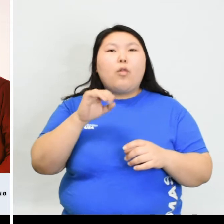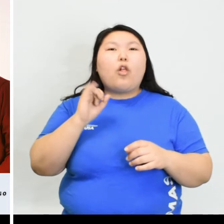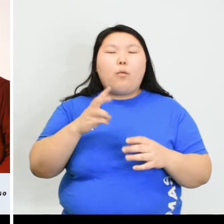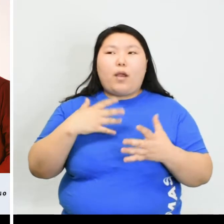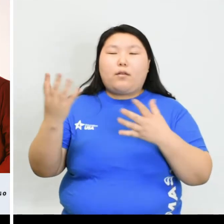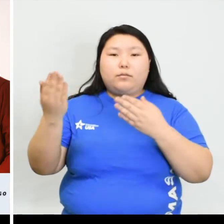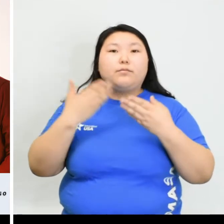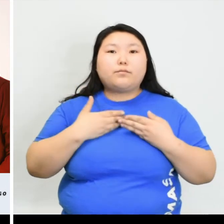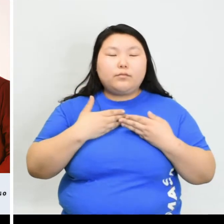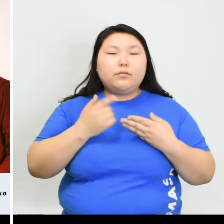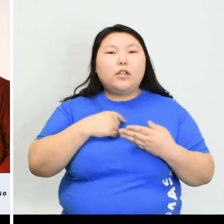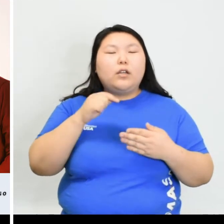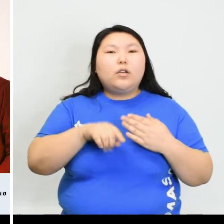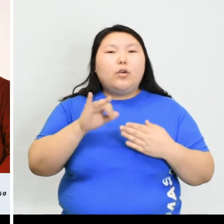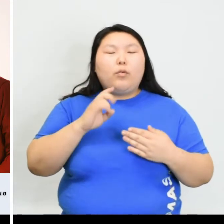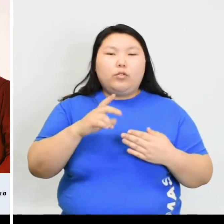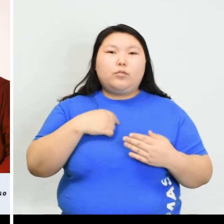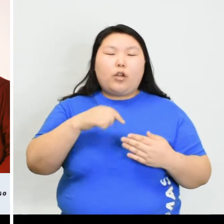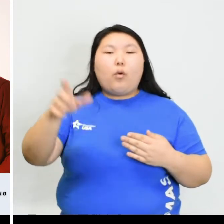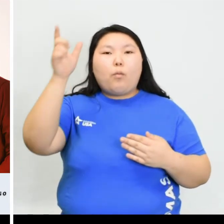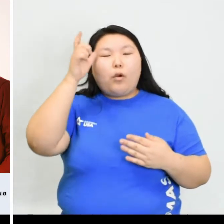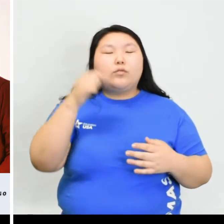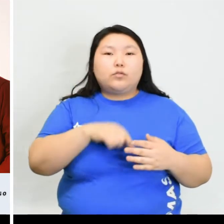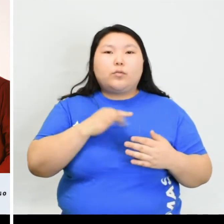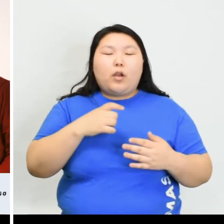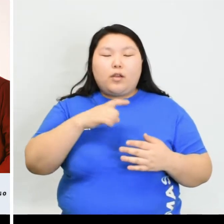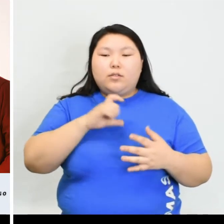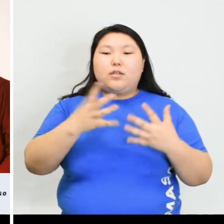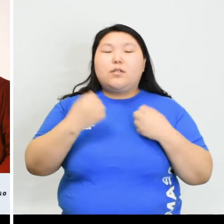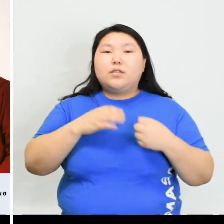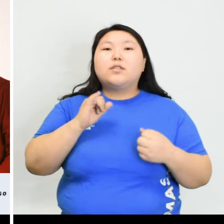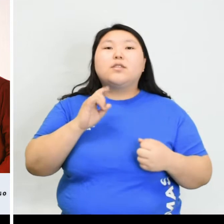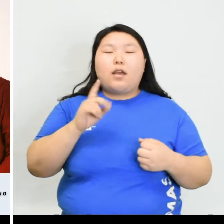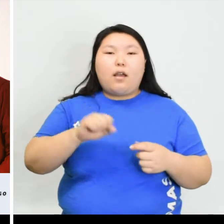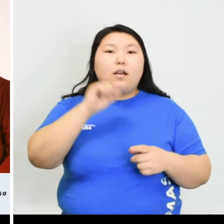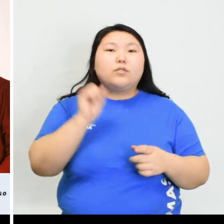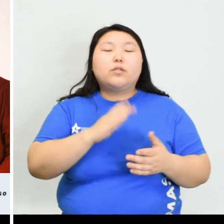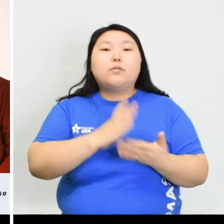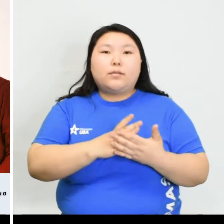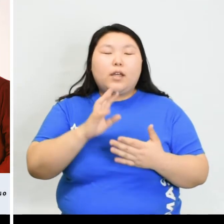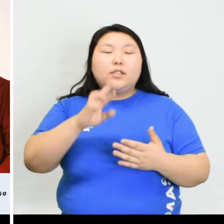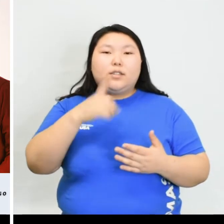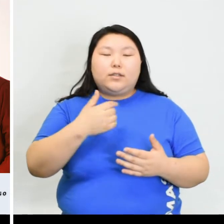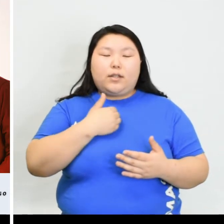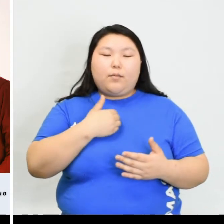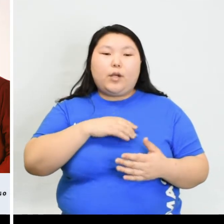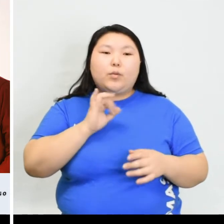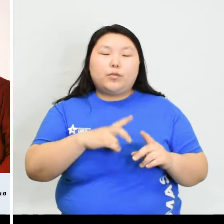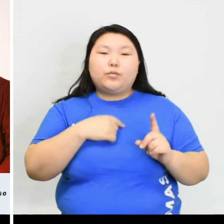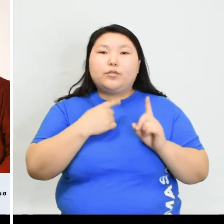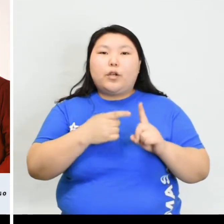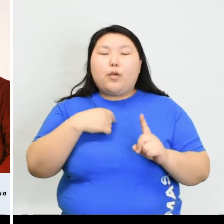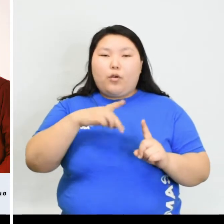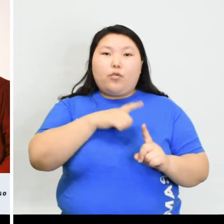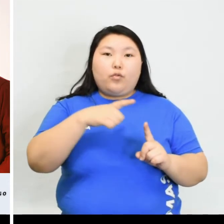авайл хэрнэ те. Тэр бол зүгээр боловсрол эзэмсэн л асуудал байхгүй. Яг намайг бол